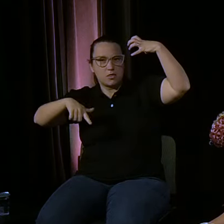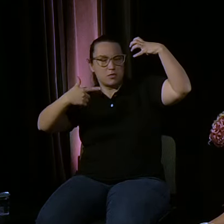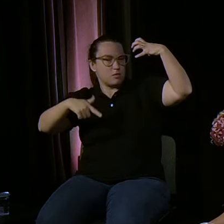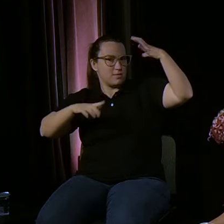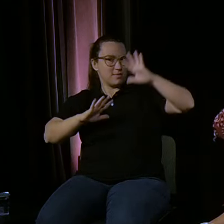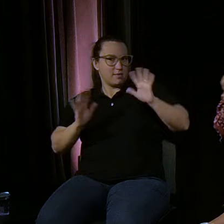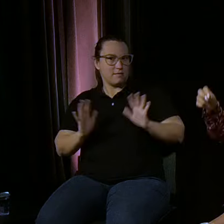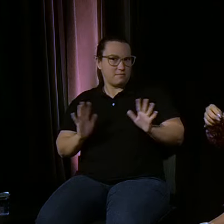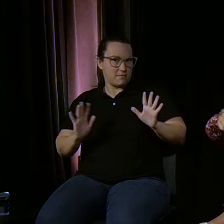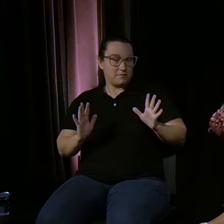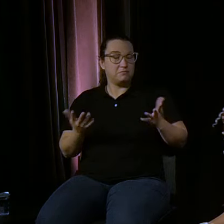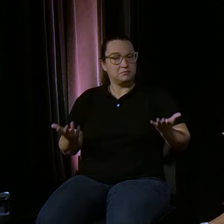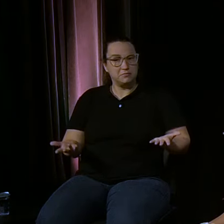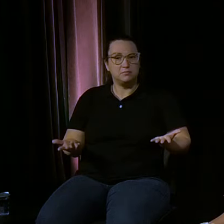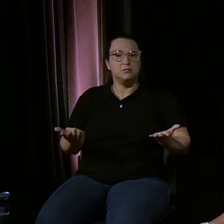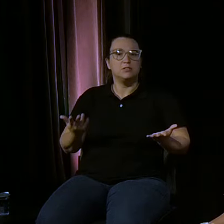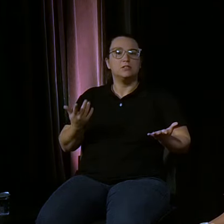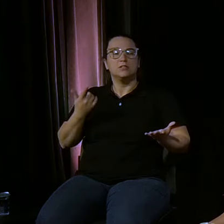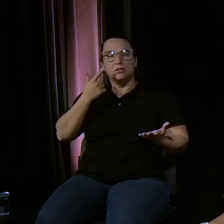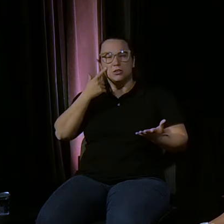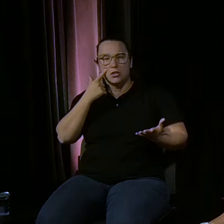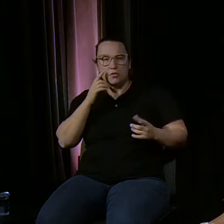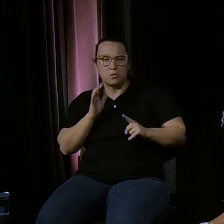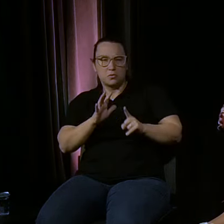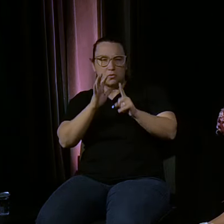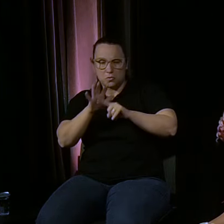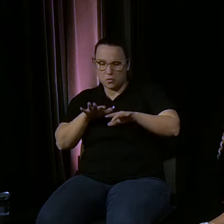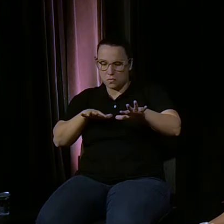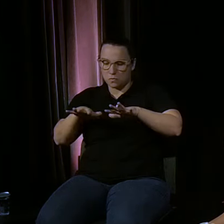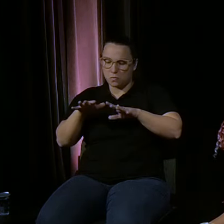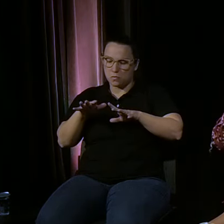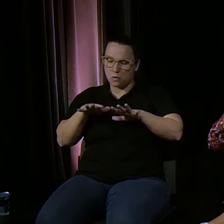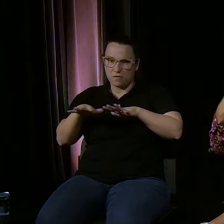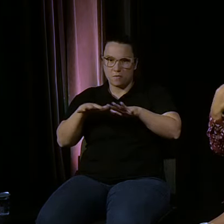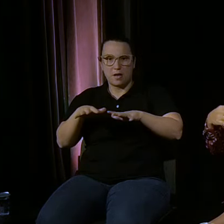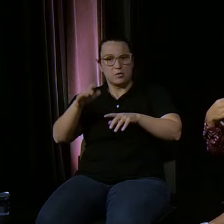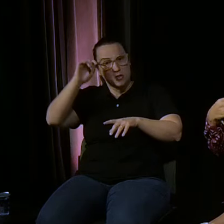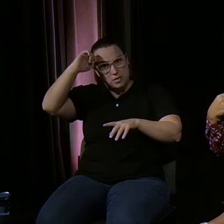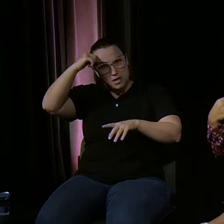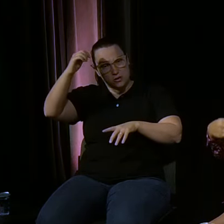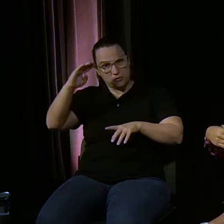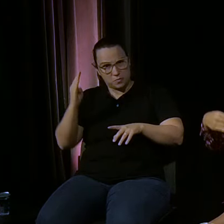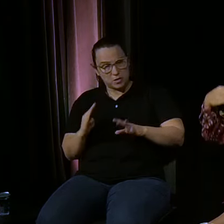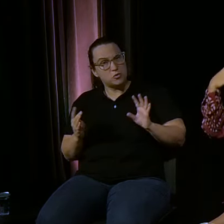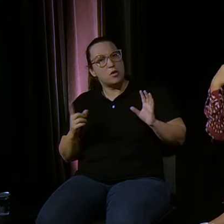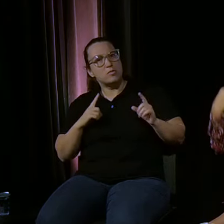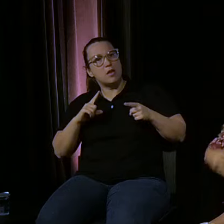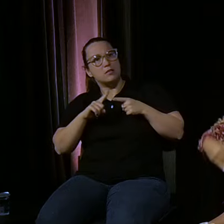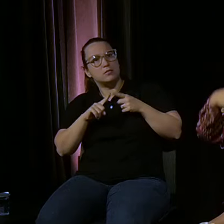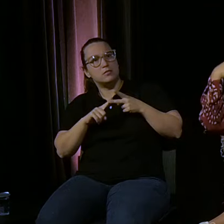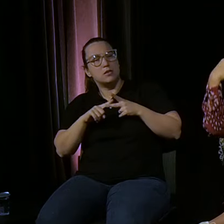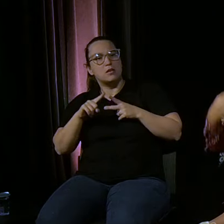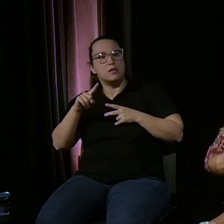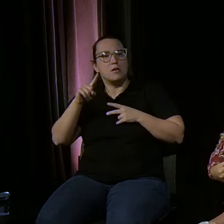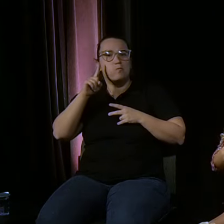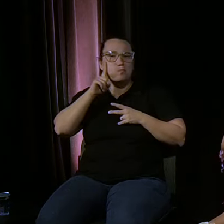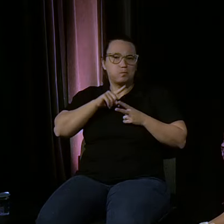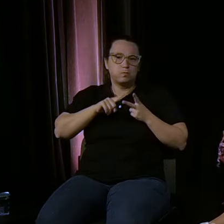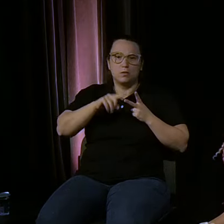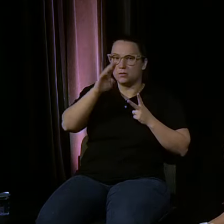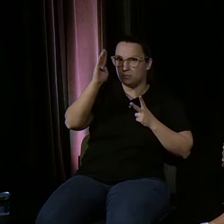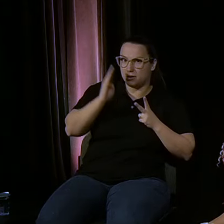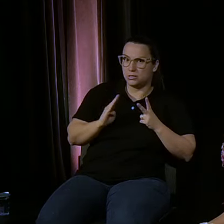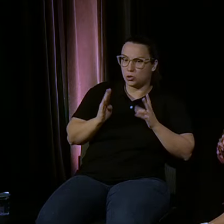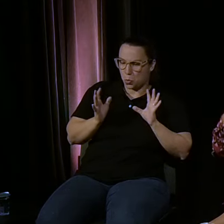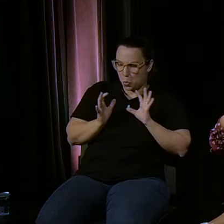olhar para os acúmulos, né, e da própria influência do movimento negro no Brasil, tem uma conexão entre Estados Unidos e Brasil